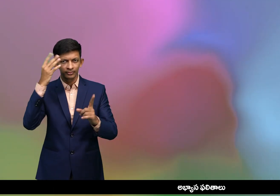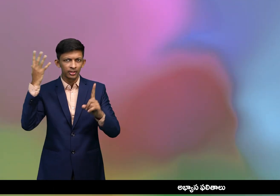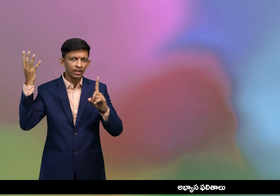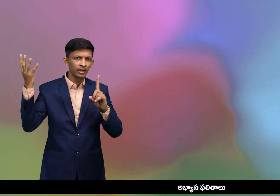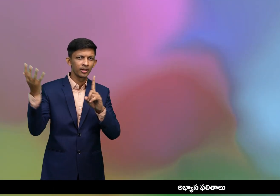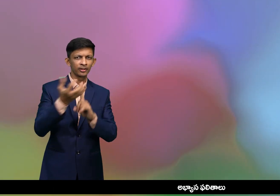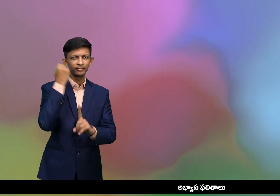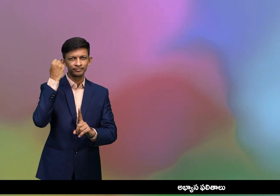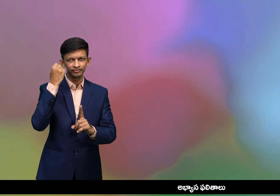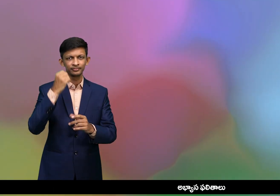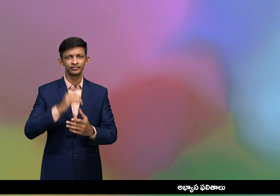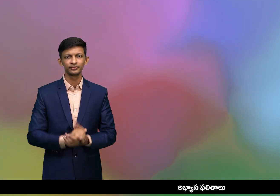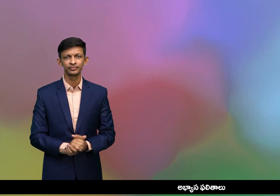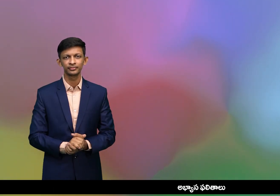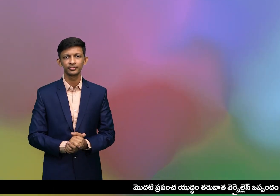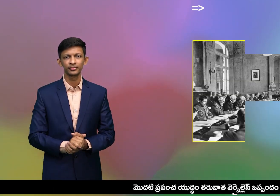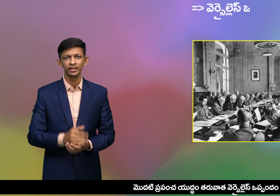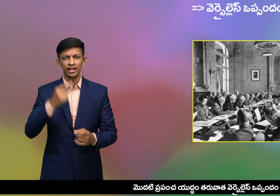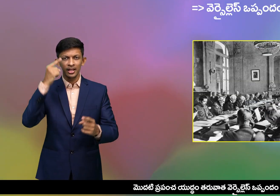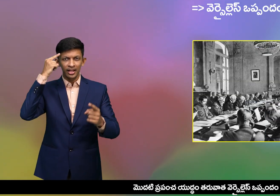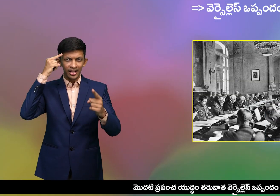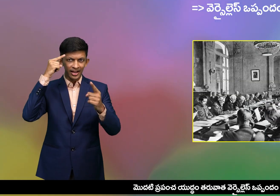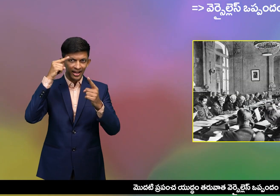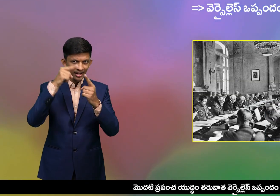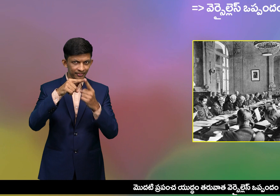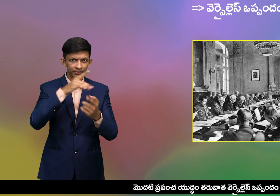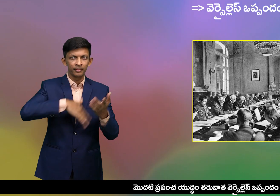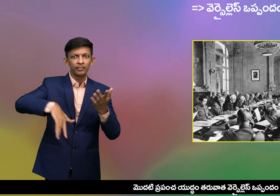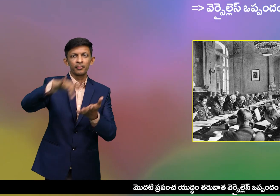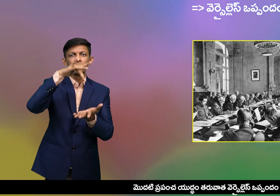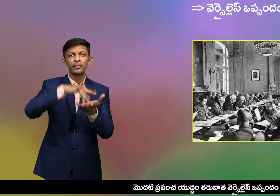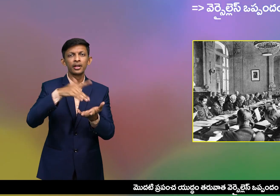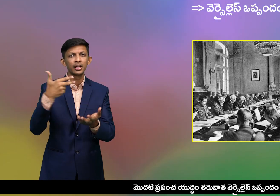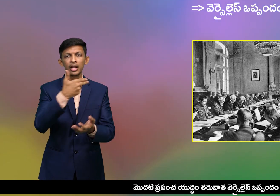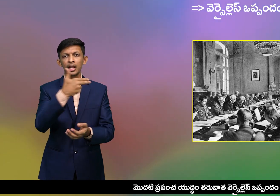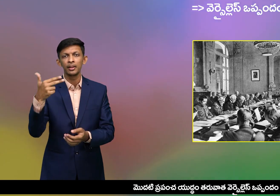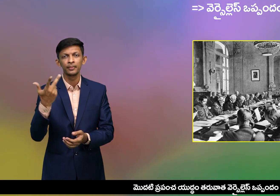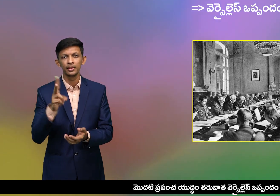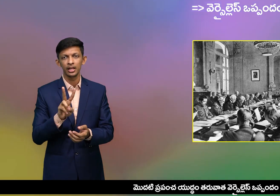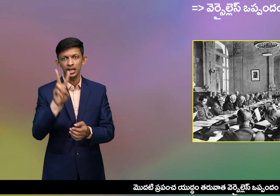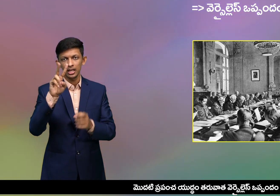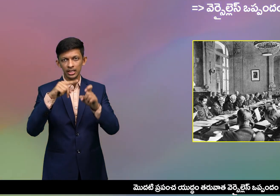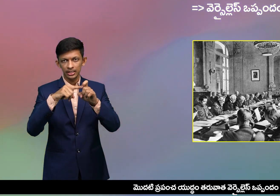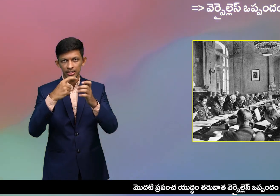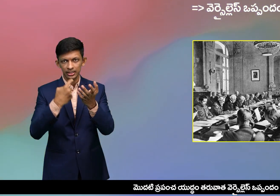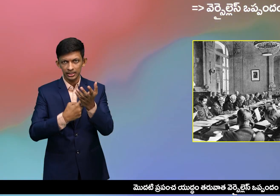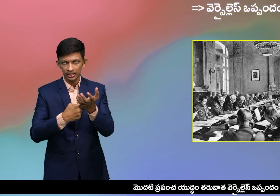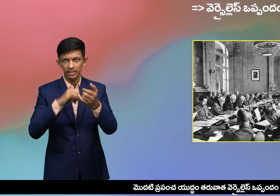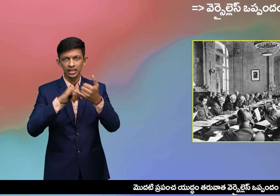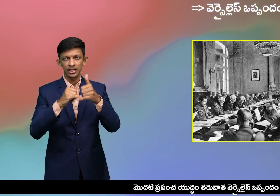అభ్యాస ఫలితాలు. మొదటి ప్రపంచ యుద్ధం తర్వాత వెర్సైలెస్ ఒప్పందం,